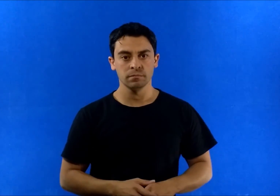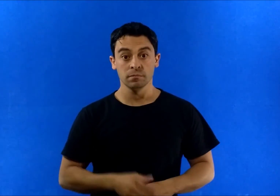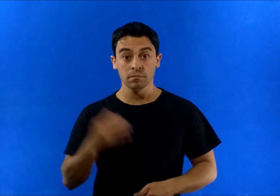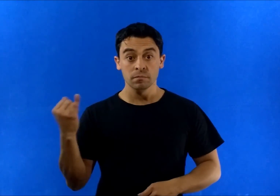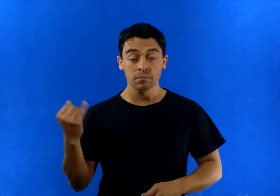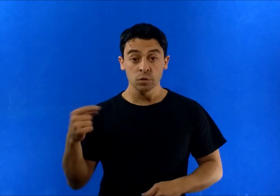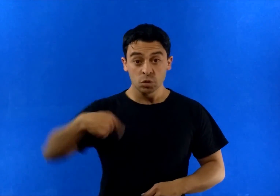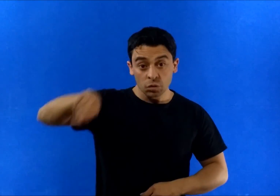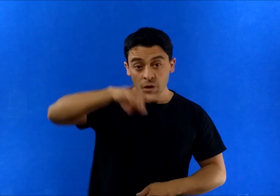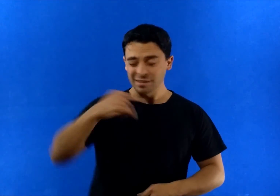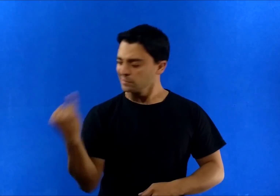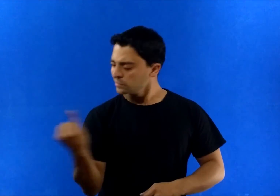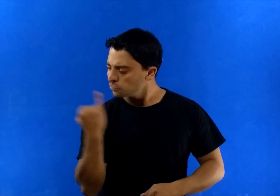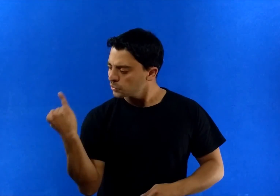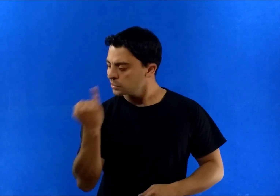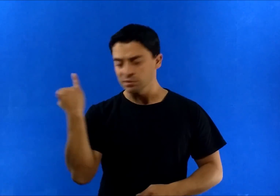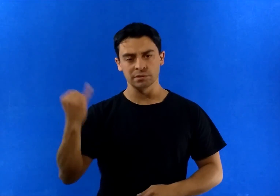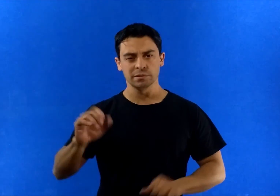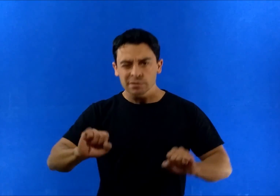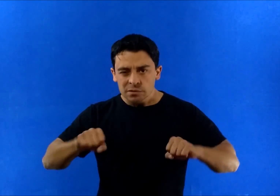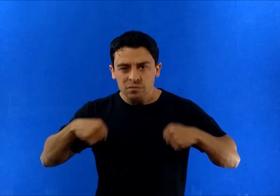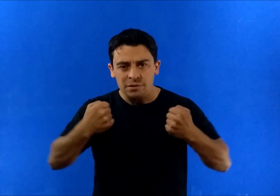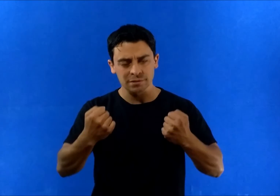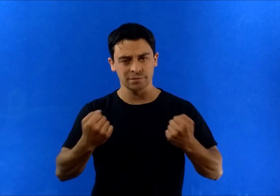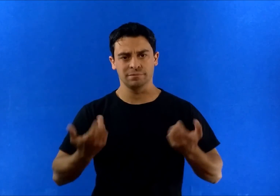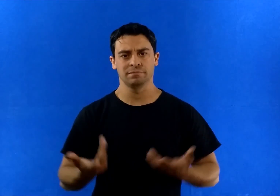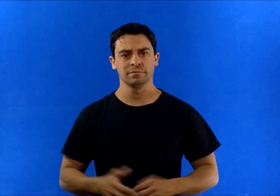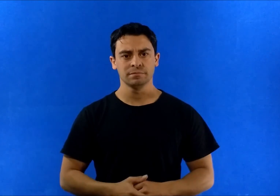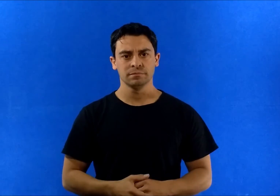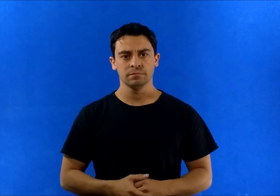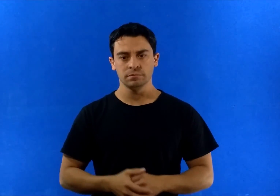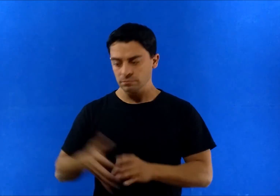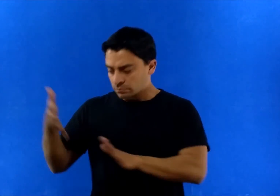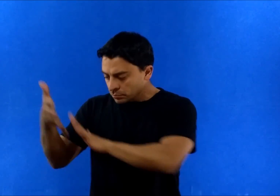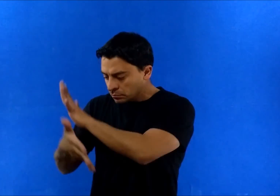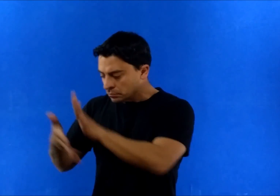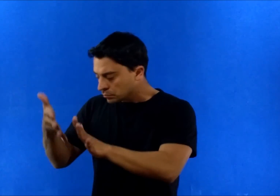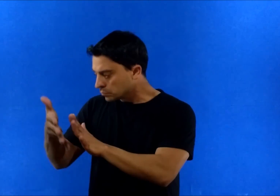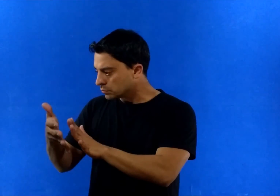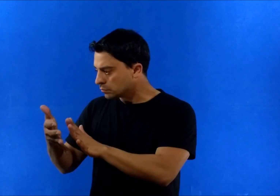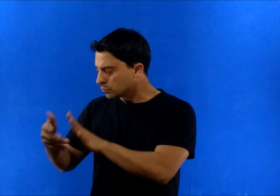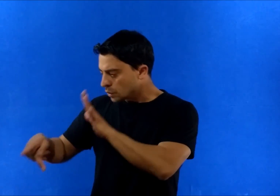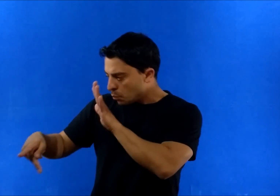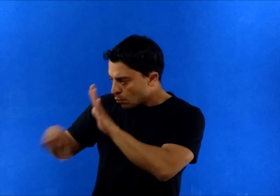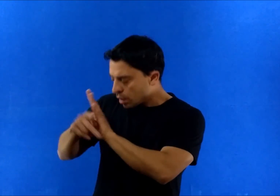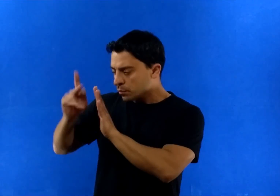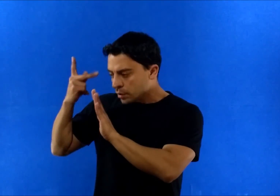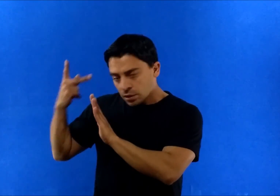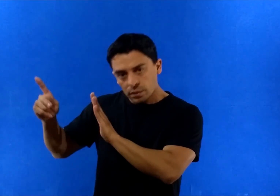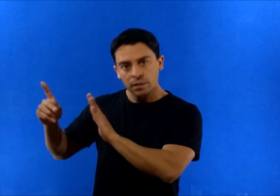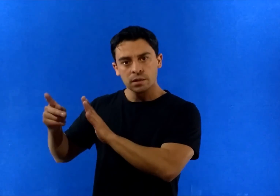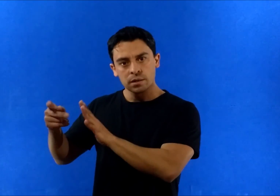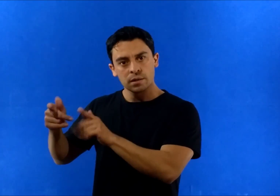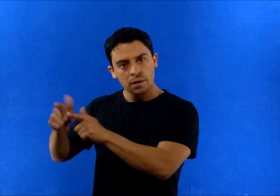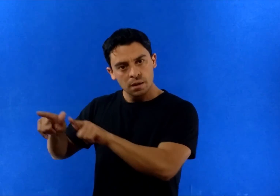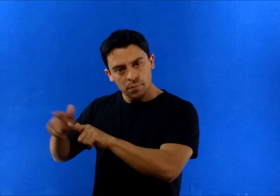claramente. Todos nós, é importante termos esse esforço para a língua de sinais própria com a